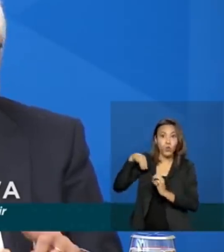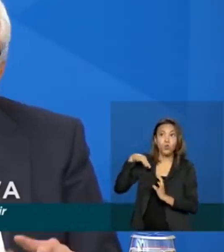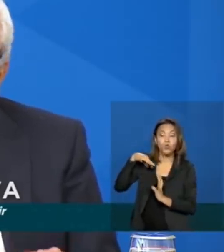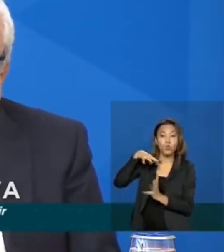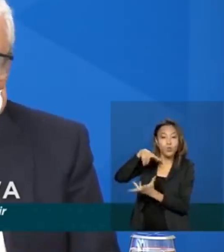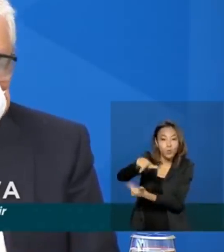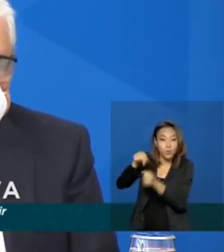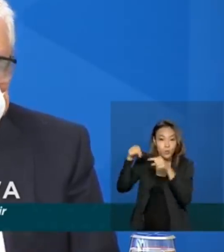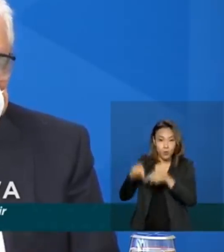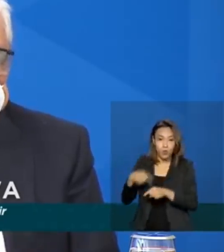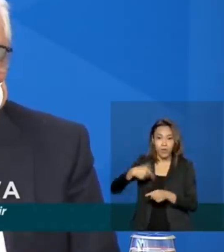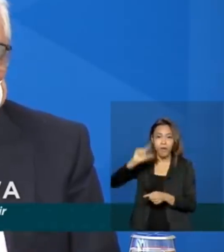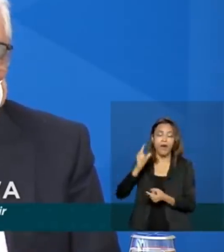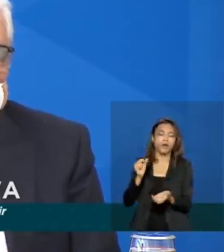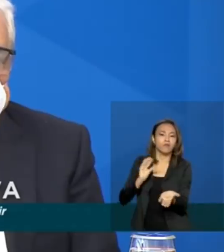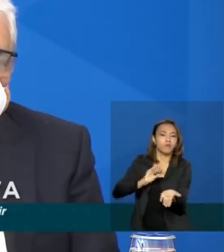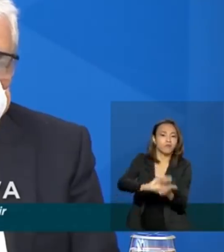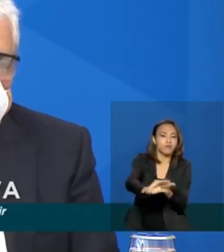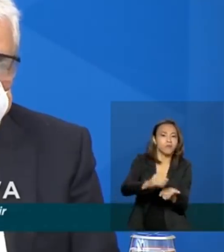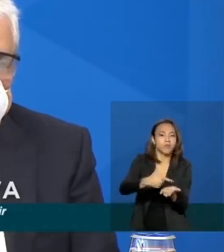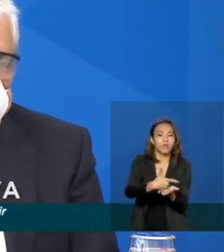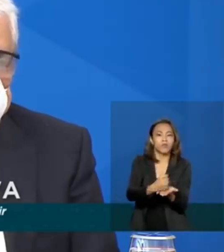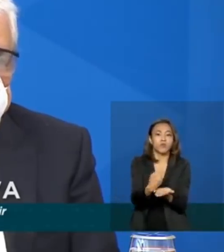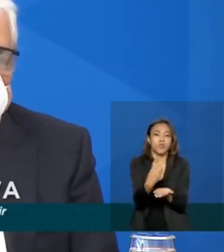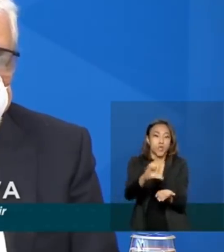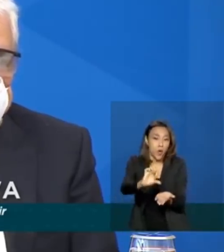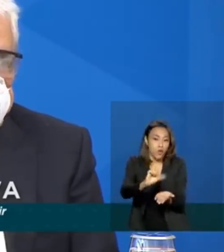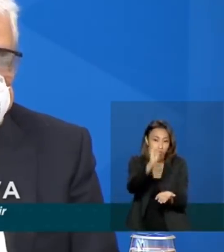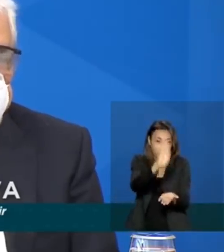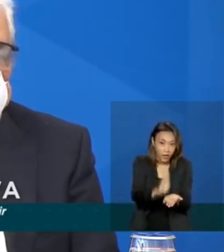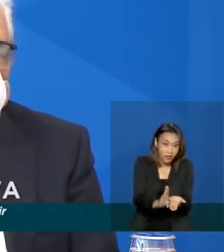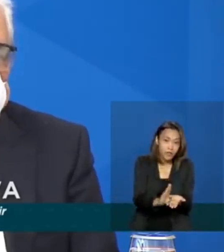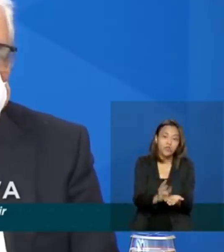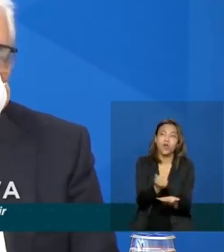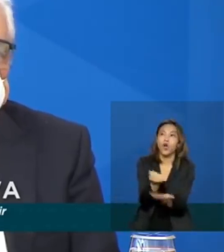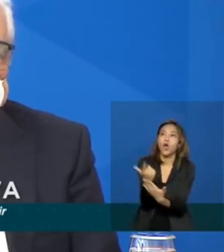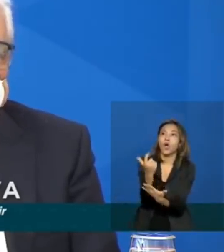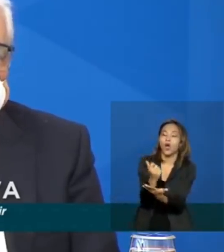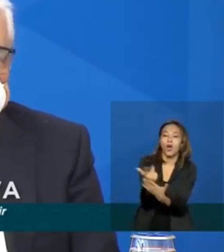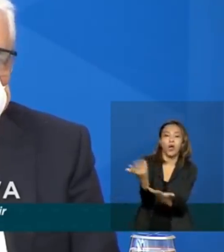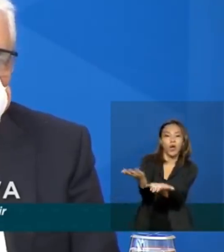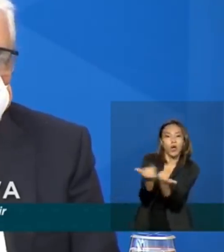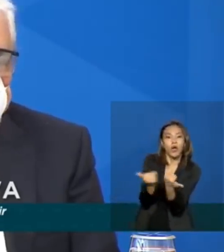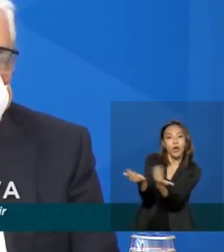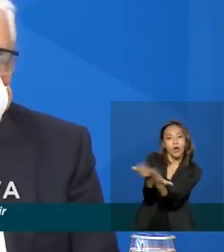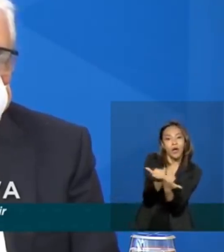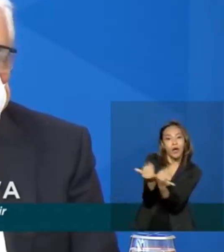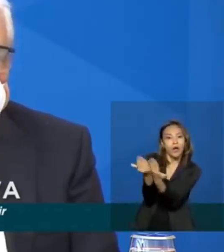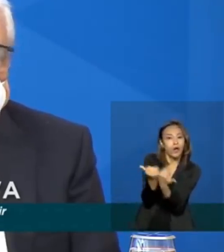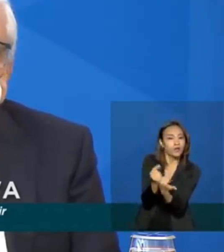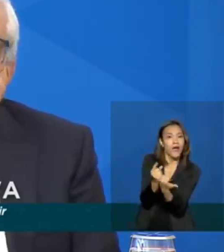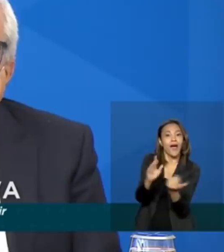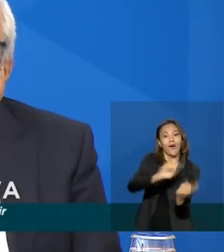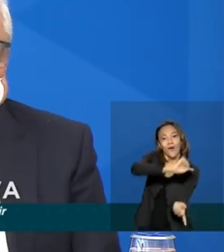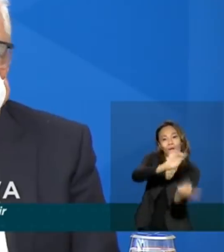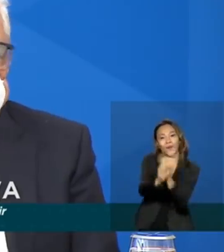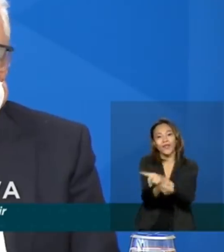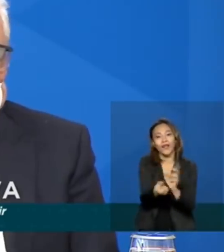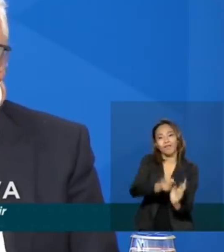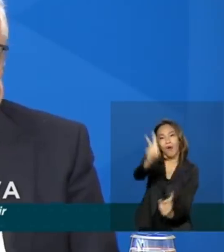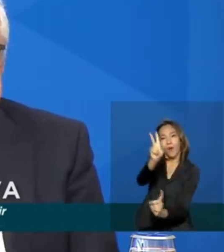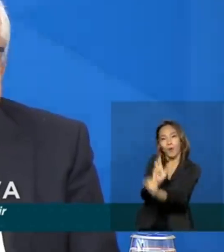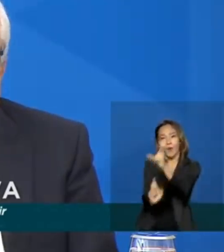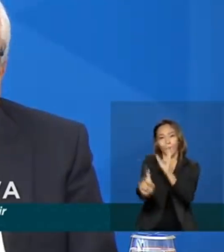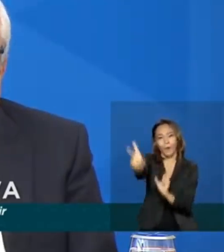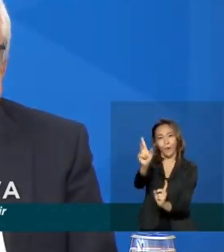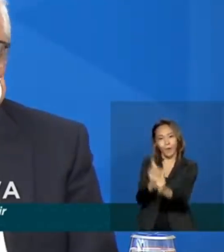investiu. Em 2019, o Brasil deixou de ser importador líquido para ser exportador líquido de